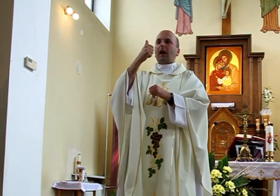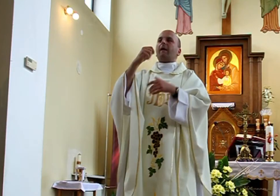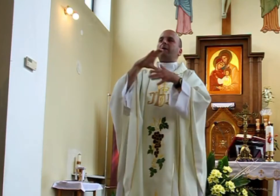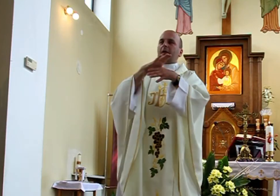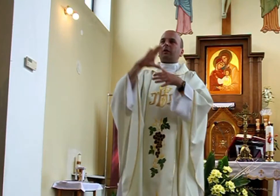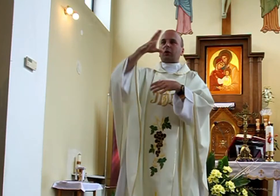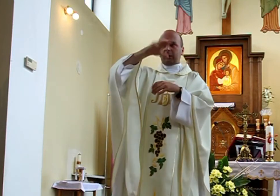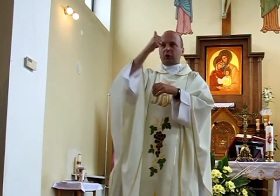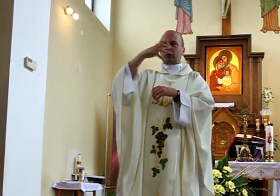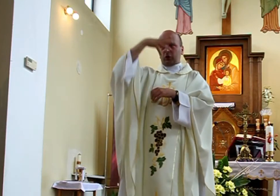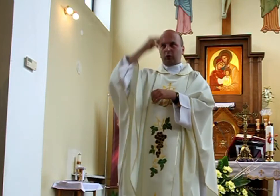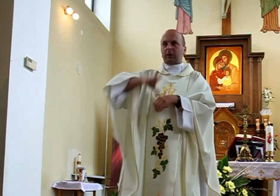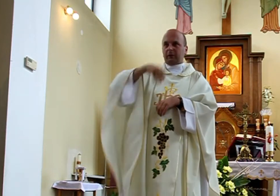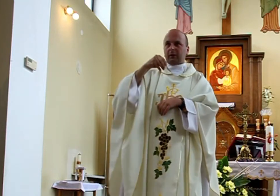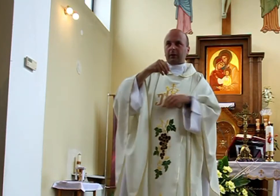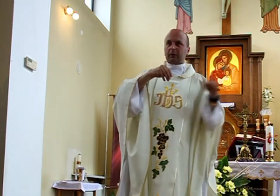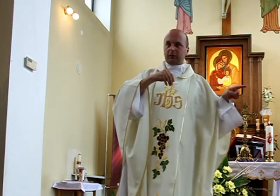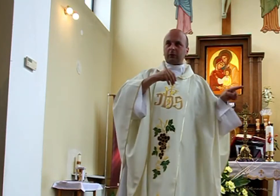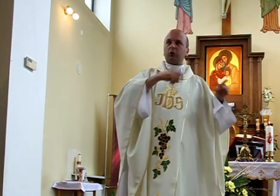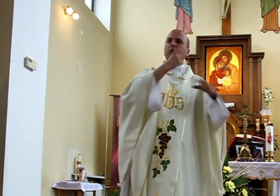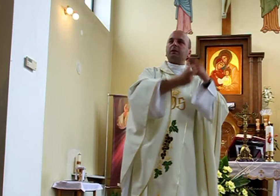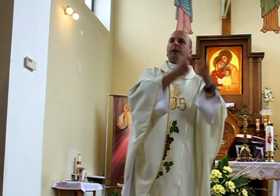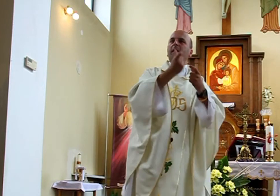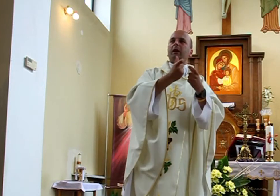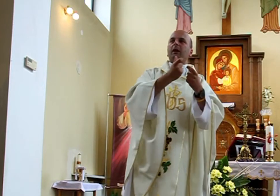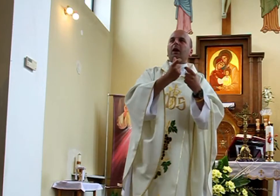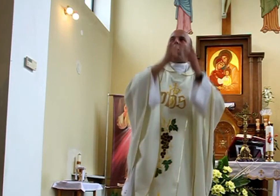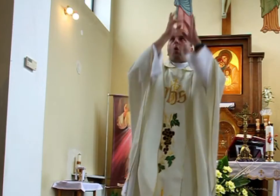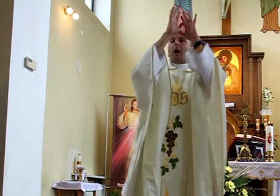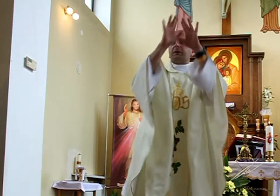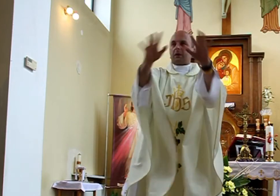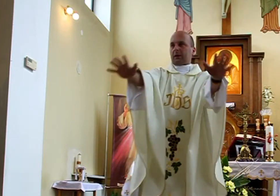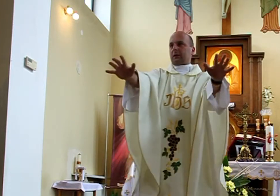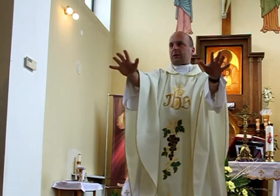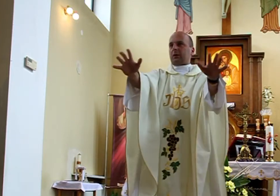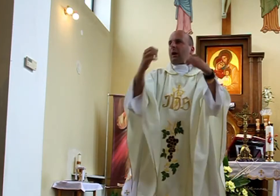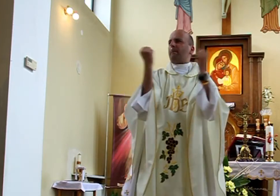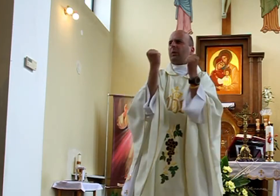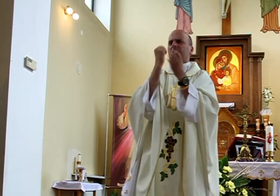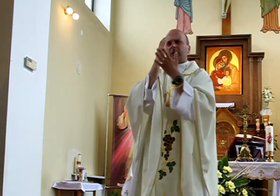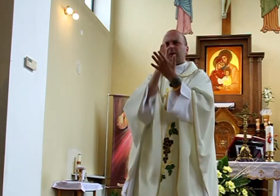w jedności Ducha Świętego, który sprawia łaskę, siłę, mocną